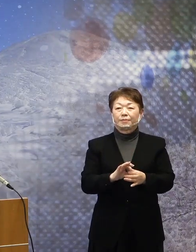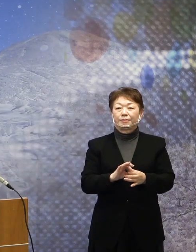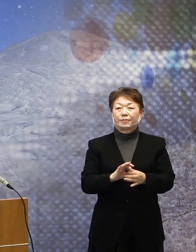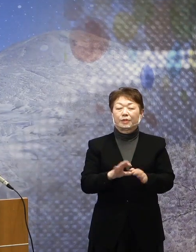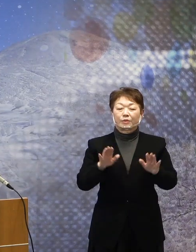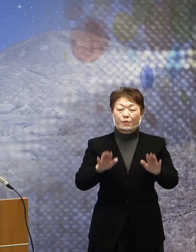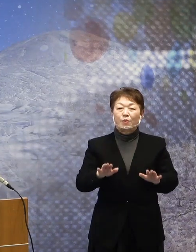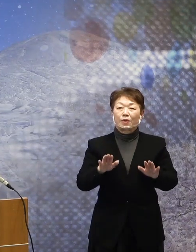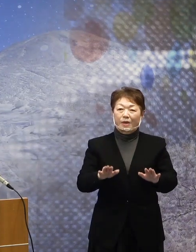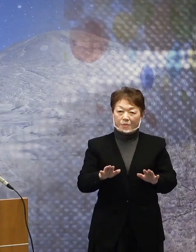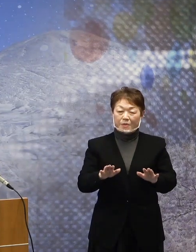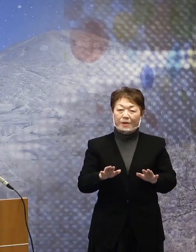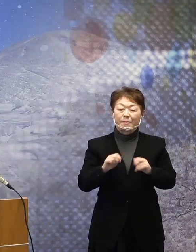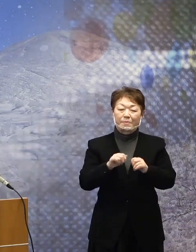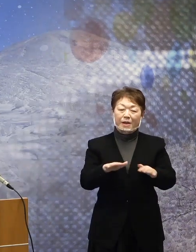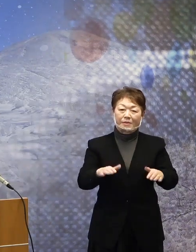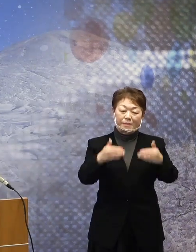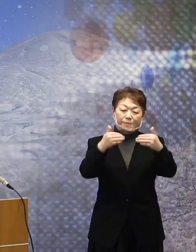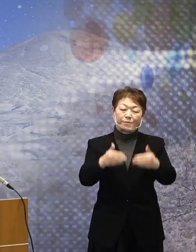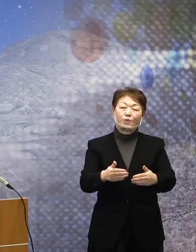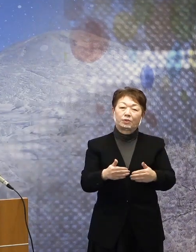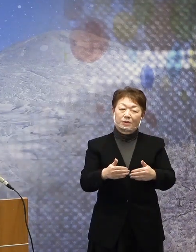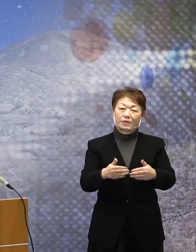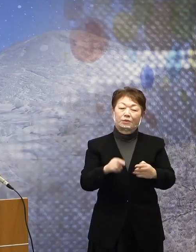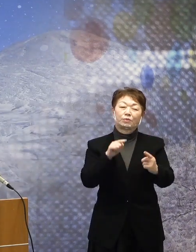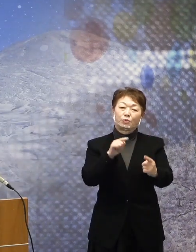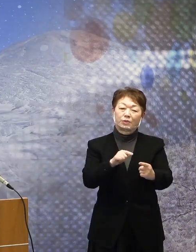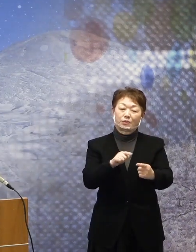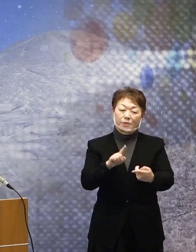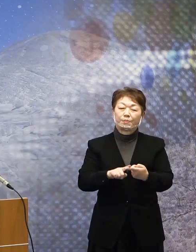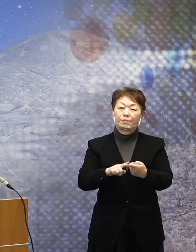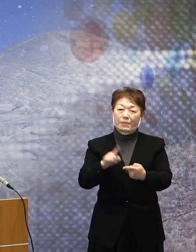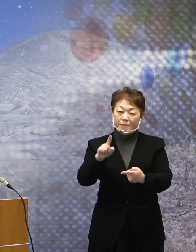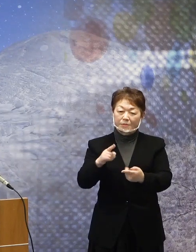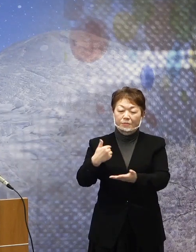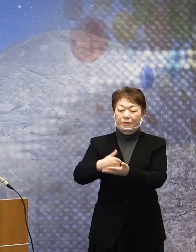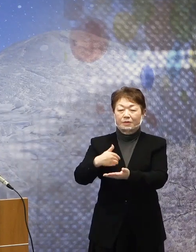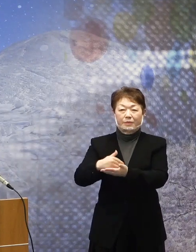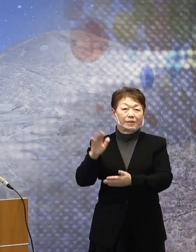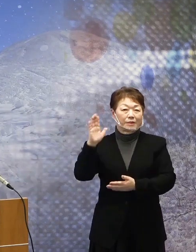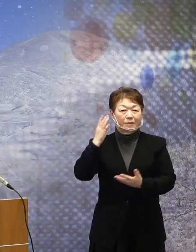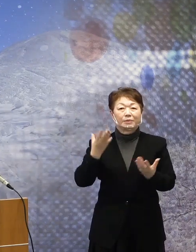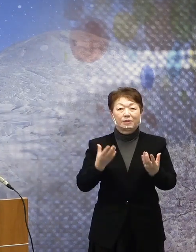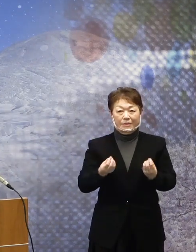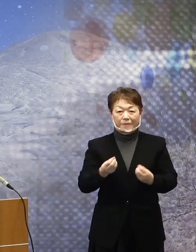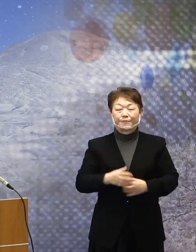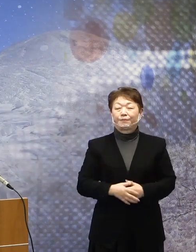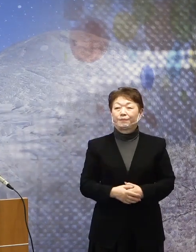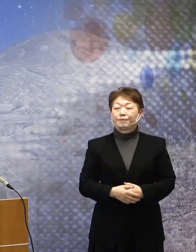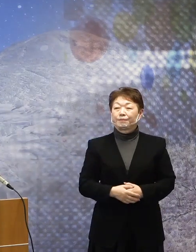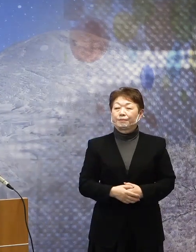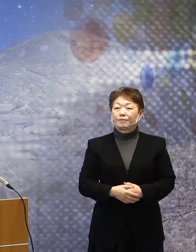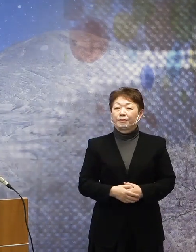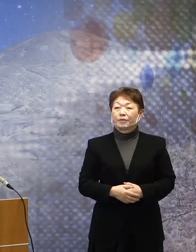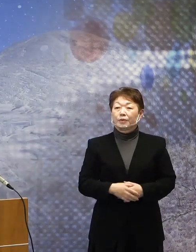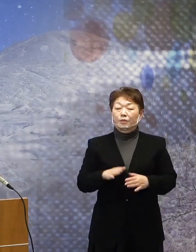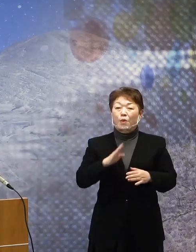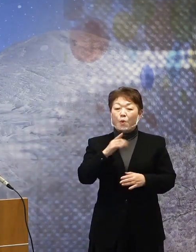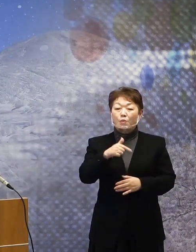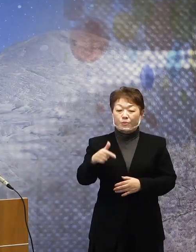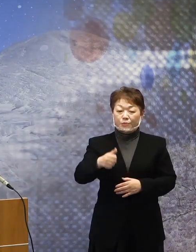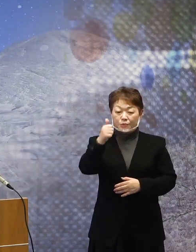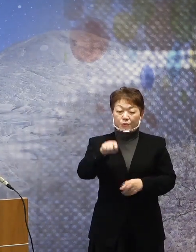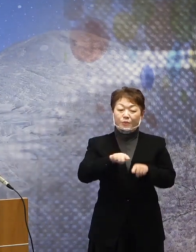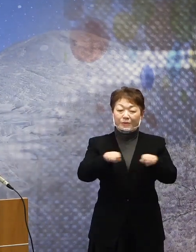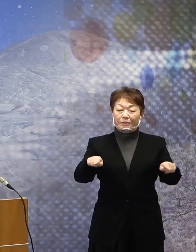まあ、今回見送るという正確には説明を受けています。まあ、それを踏まえて、まあ、ただ今日の本部長審でも申し